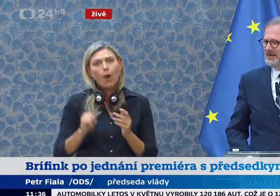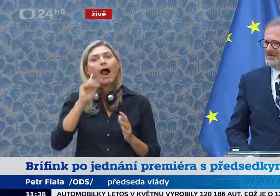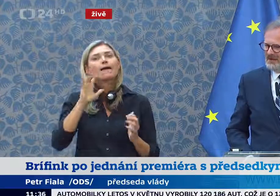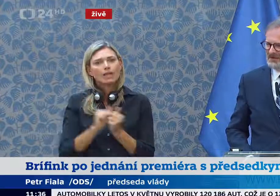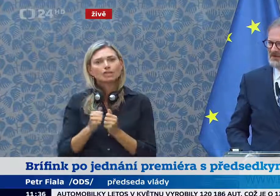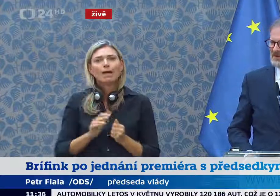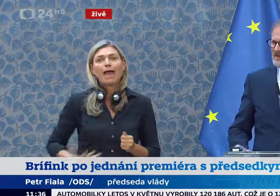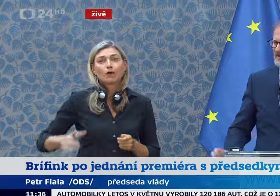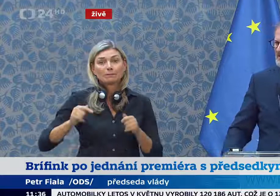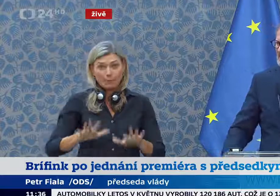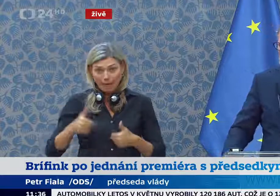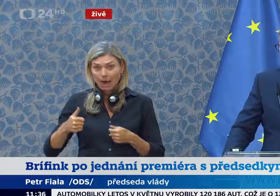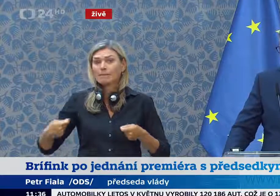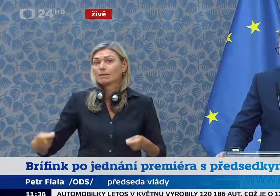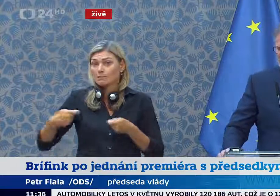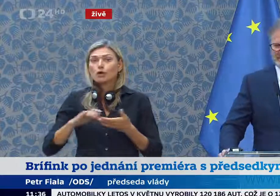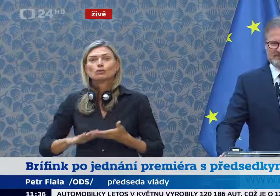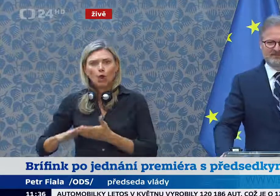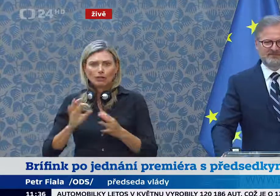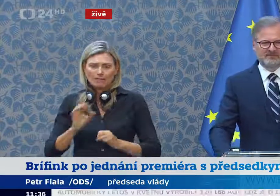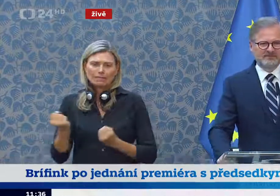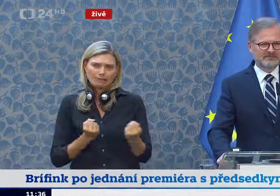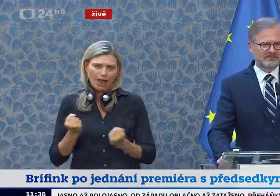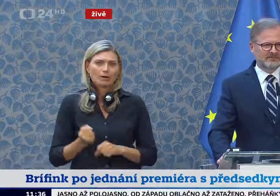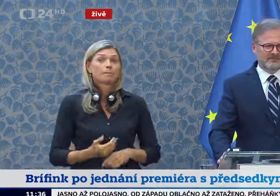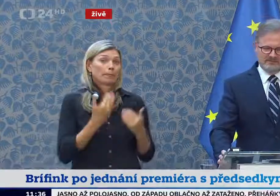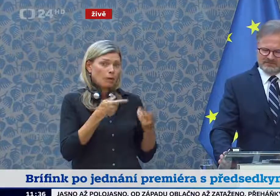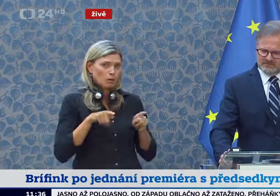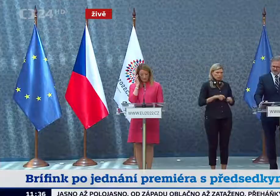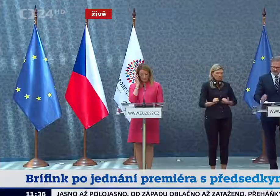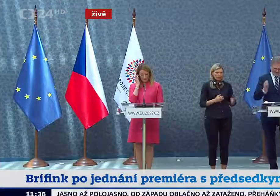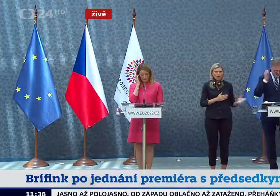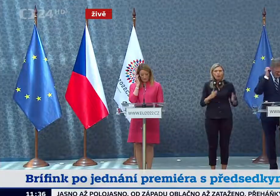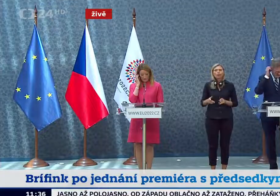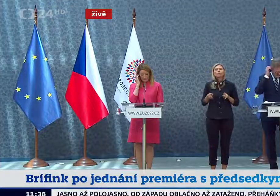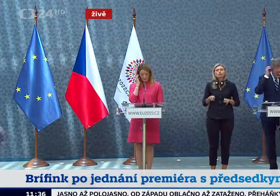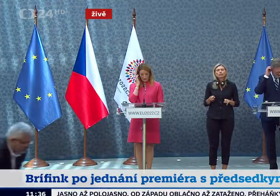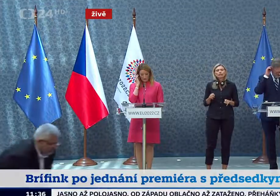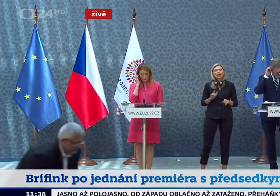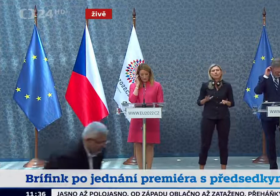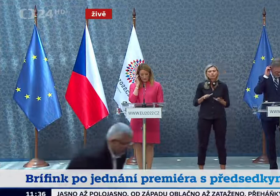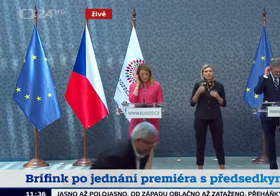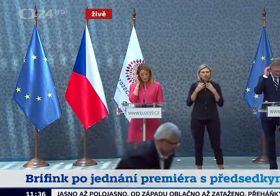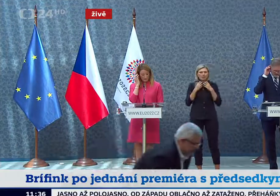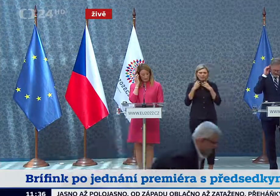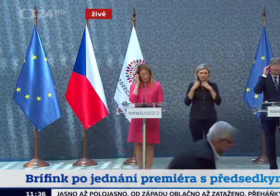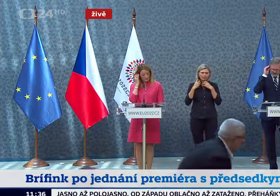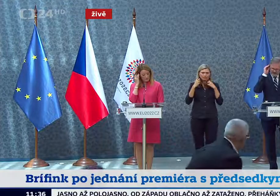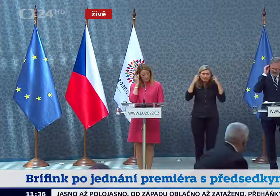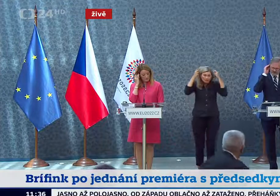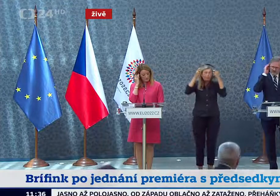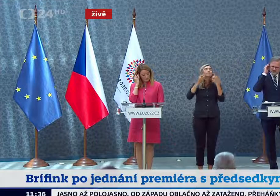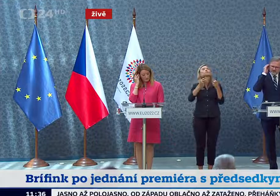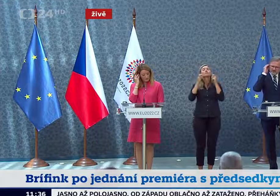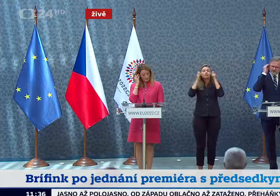parlamentem to dobře zvládneme. Děkuji panu premiérovi a nyní poprosím předsedkyní Evropského parlamentu, Robertu Metzlo.